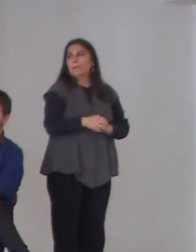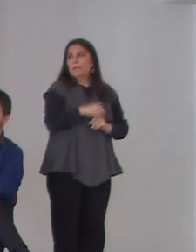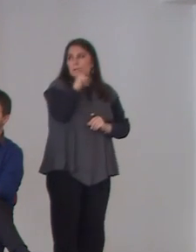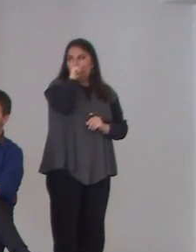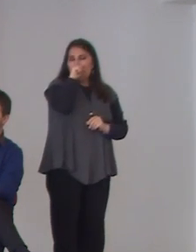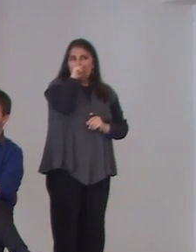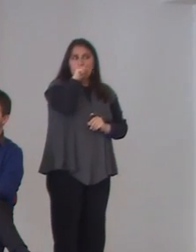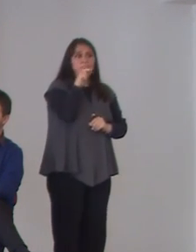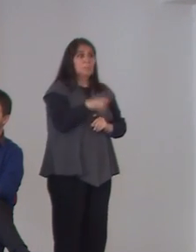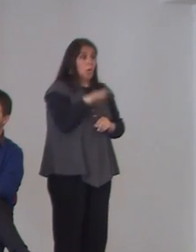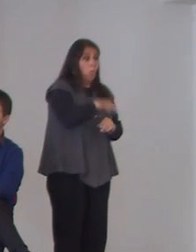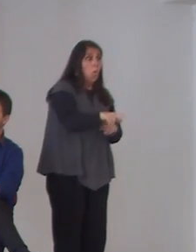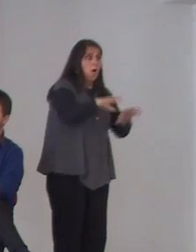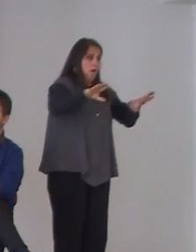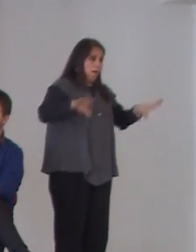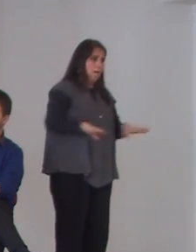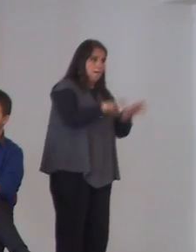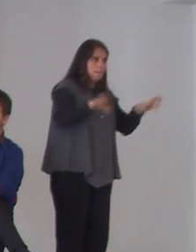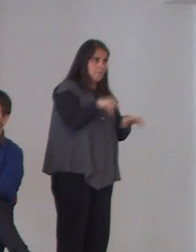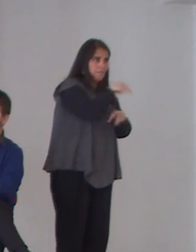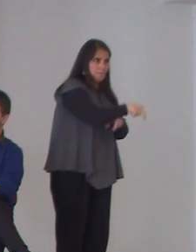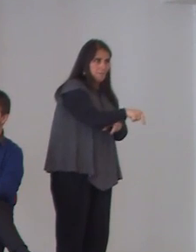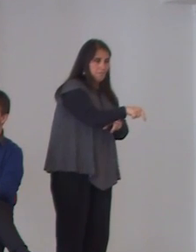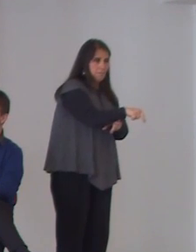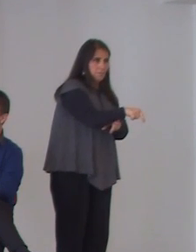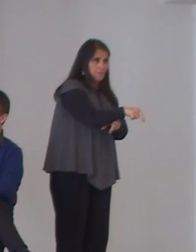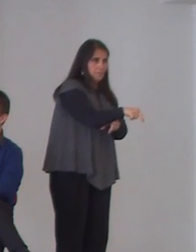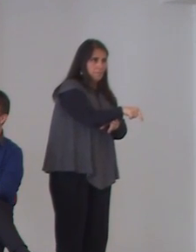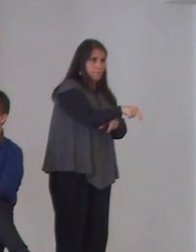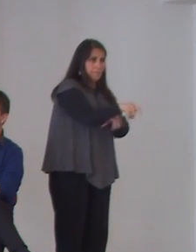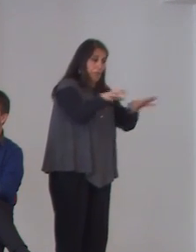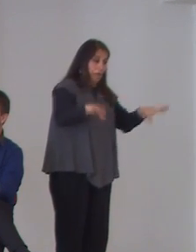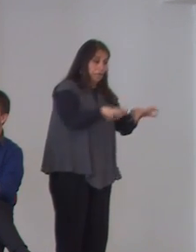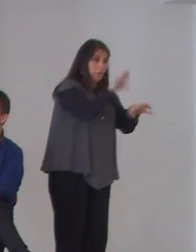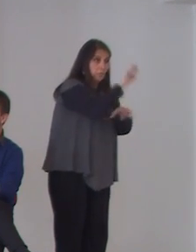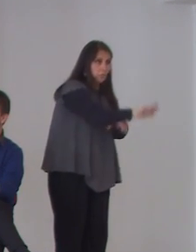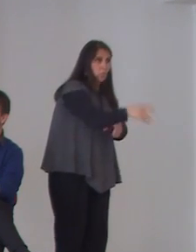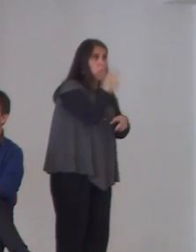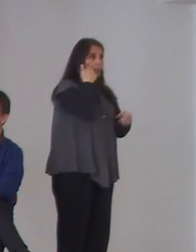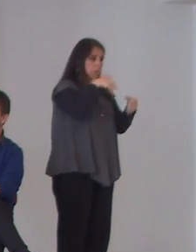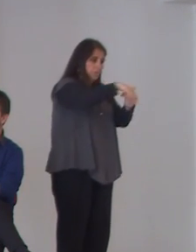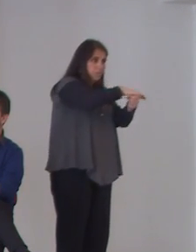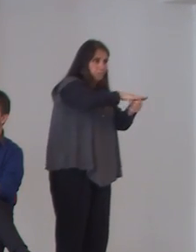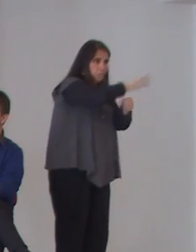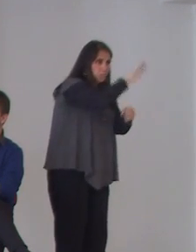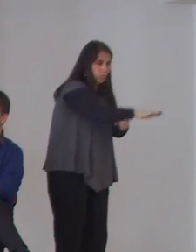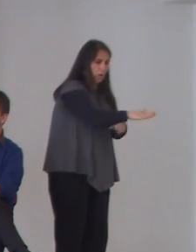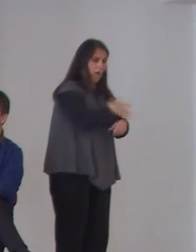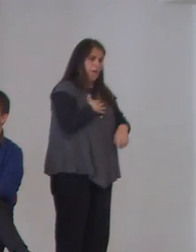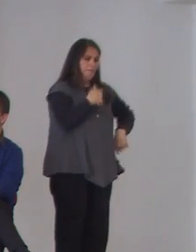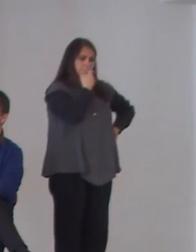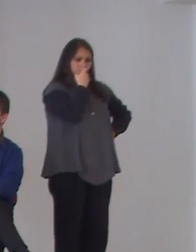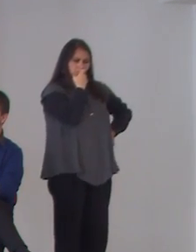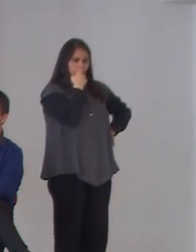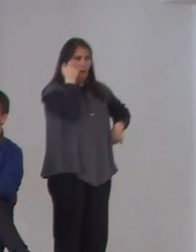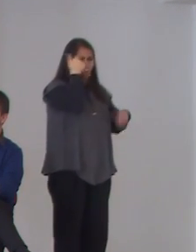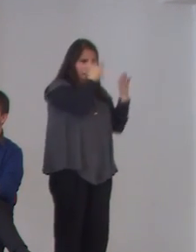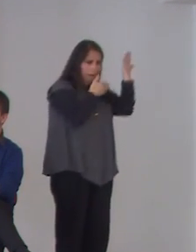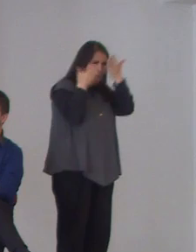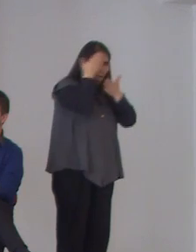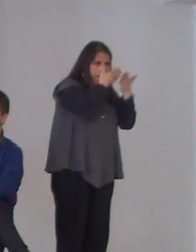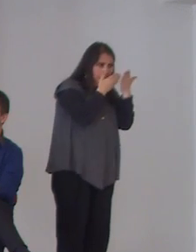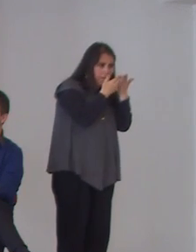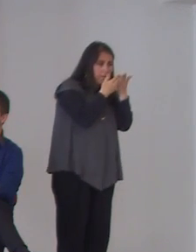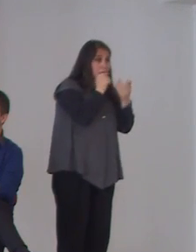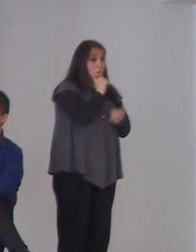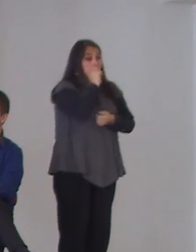esta actividad o esta situación, ¿qué ocurrió? ¿Qué aprendo de esta situación? Mañana, ¿cómo actuaré si se me presenta